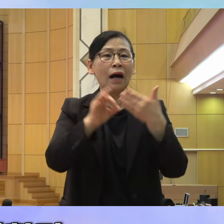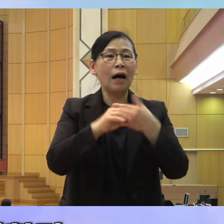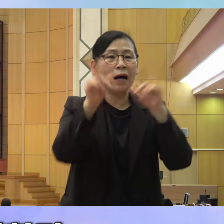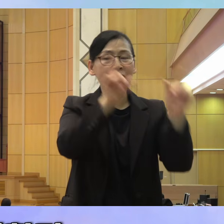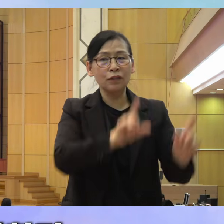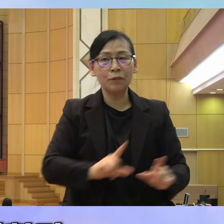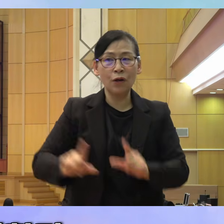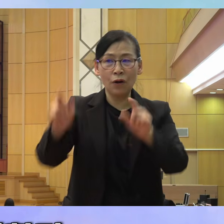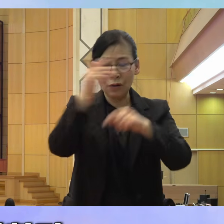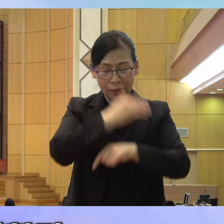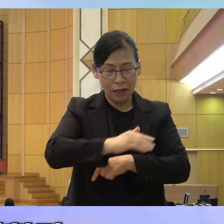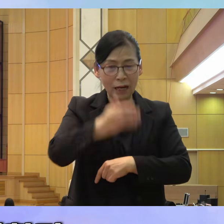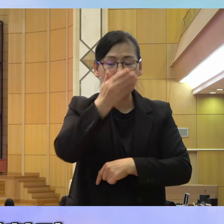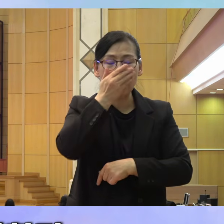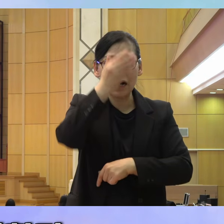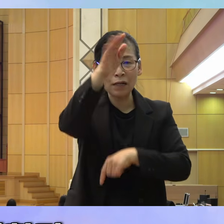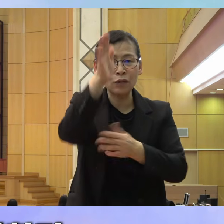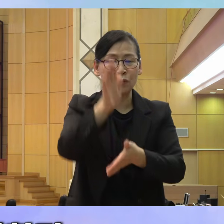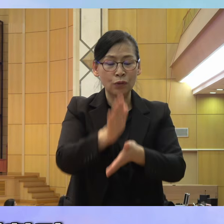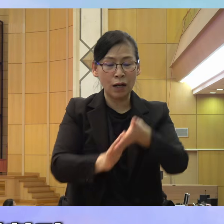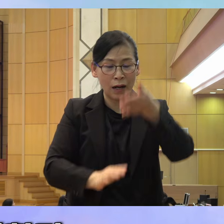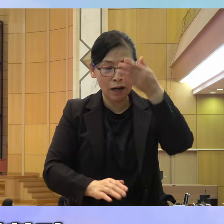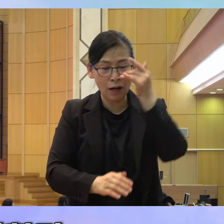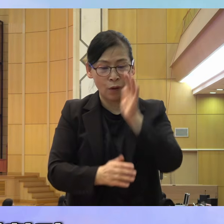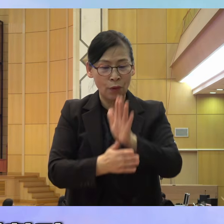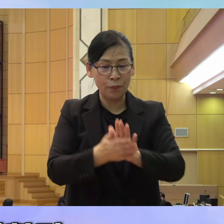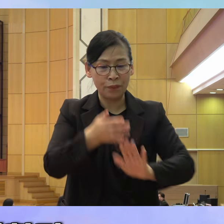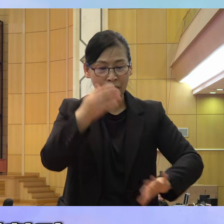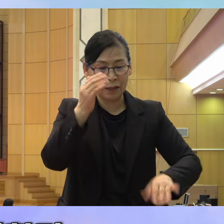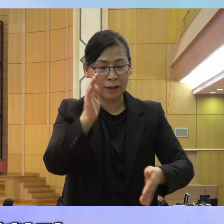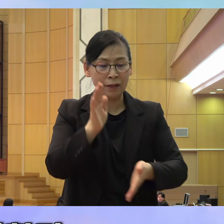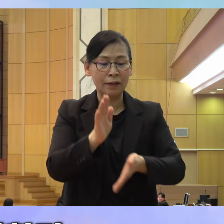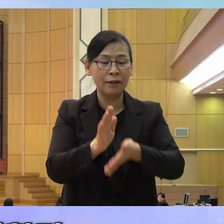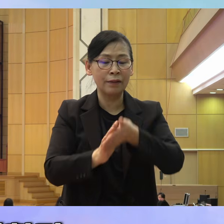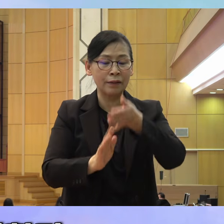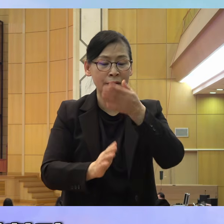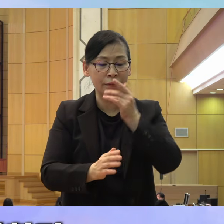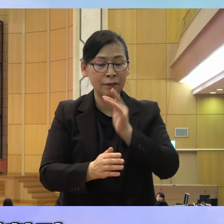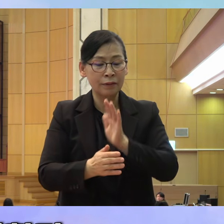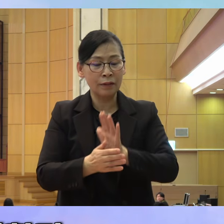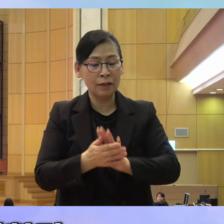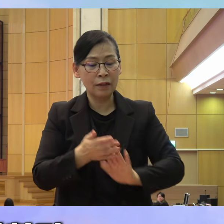은혜 아니면 살아갈 수가 없네.